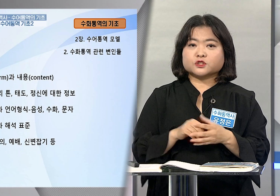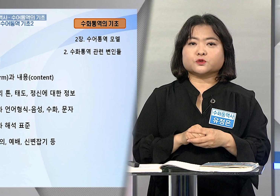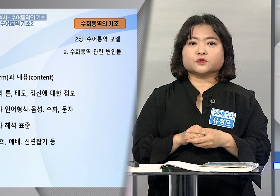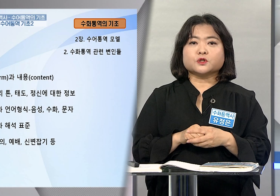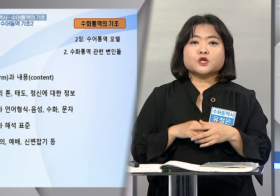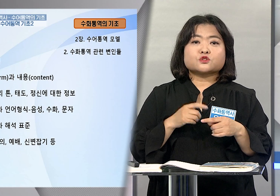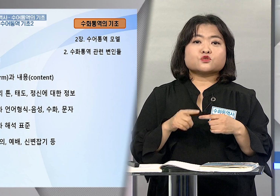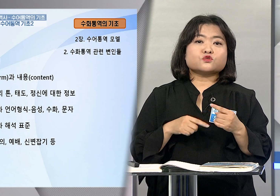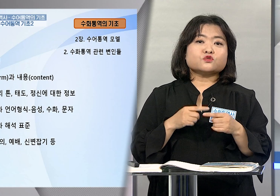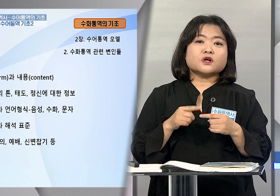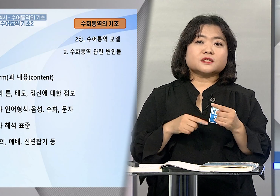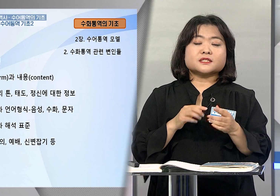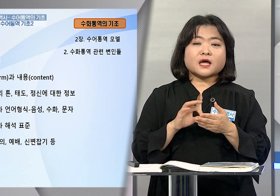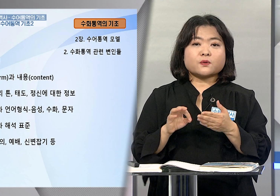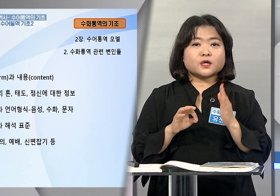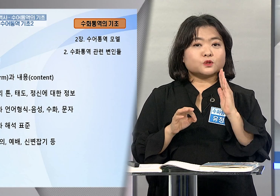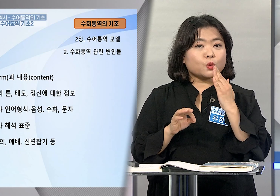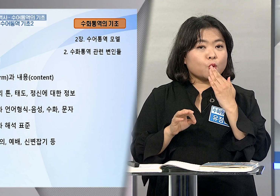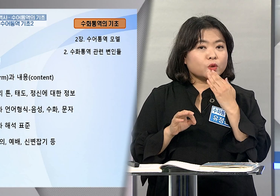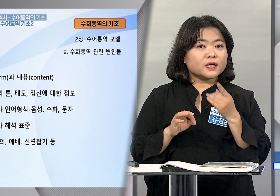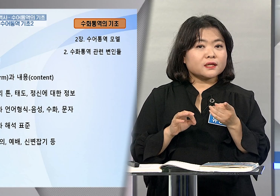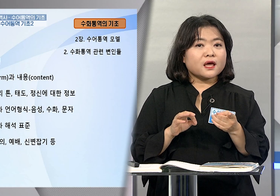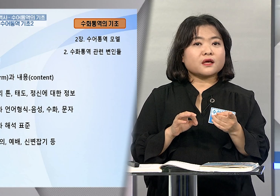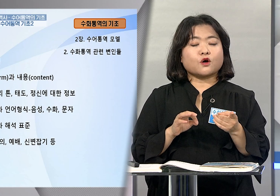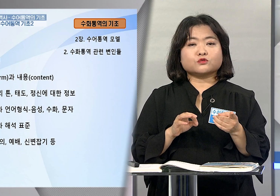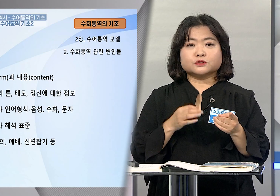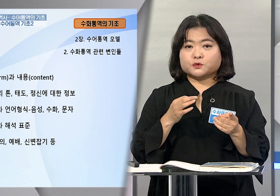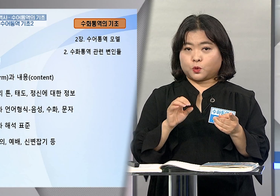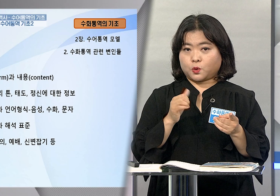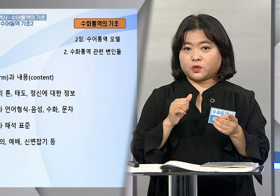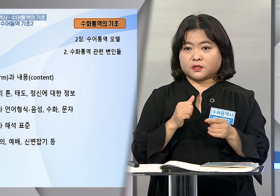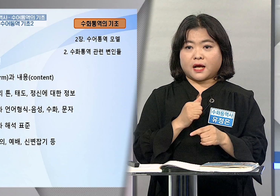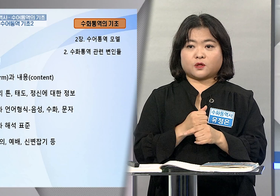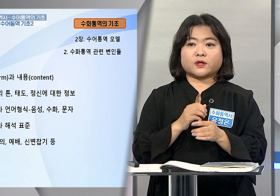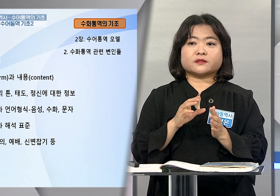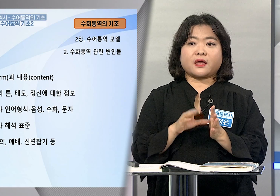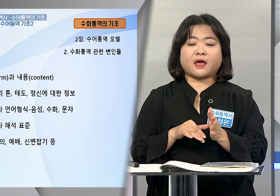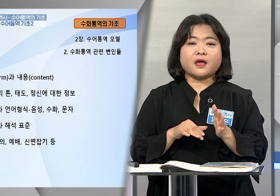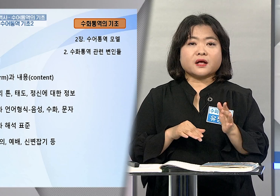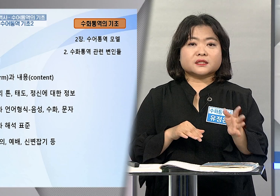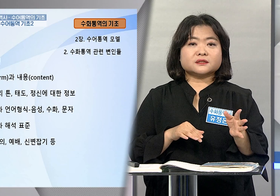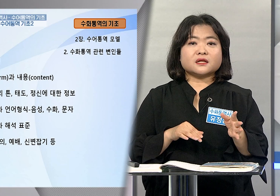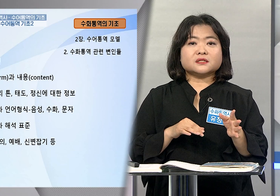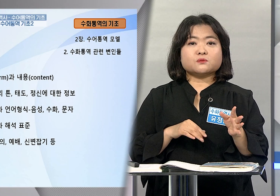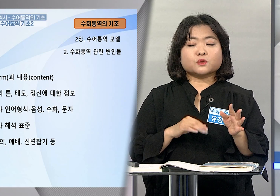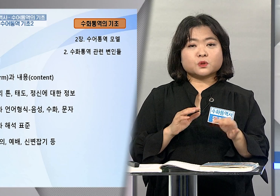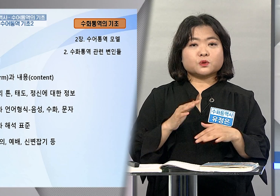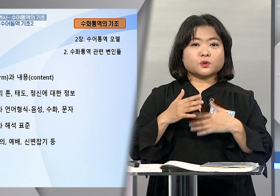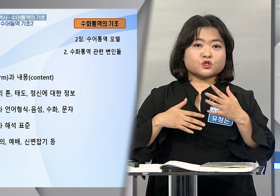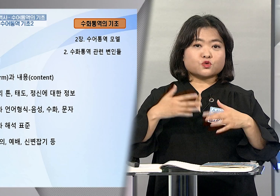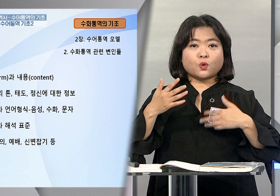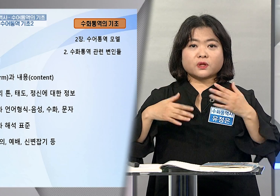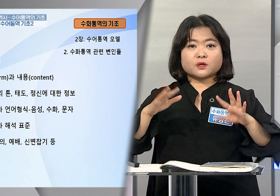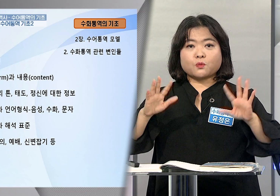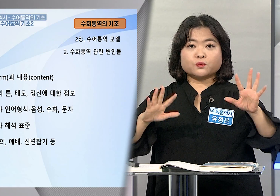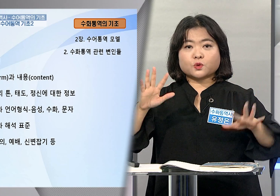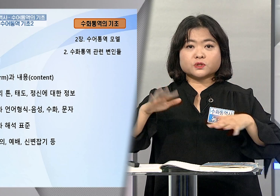것이고 수어를 사용하는 농인의 경우 음성 통역을 하게 될 때 그때는 이 목소리 톤이